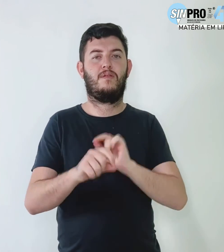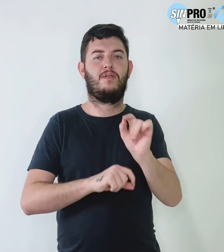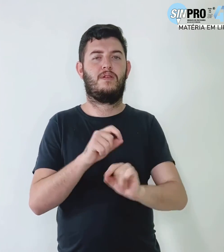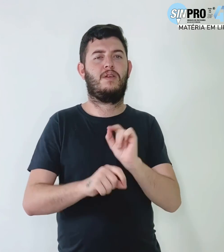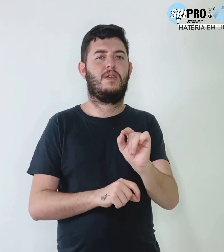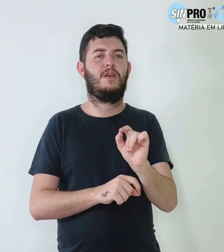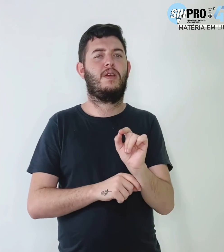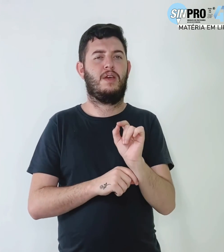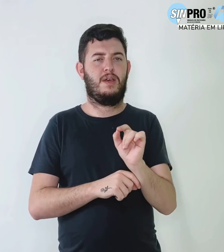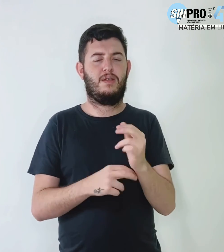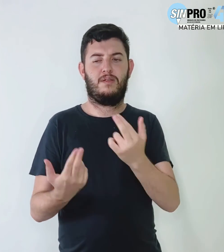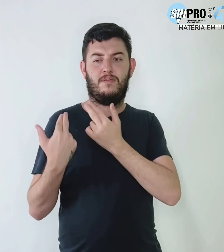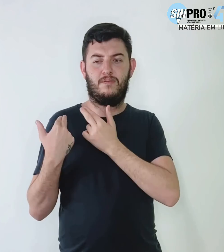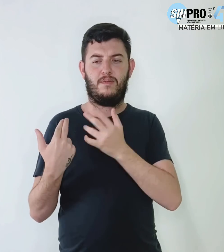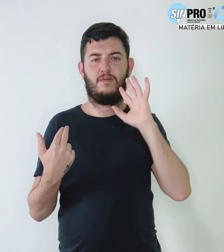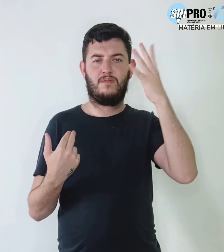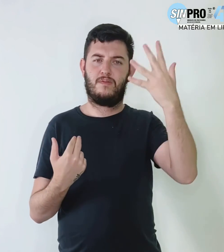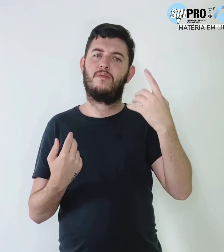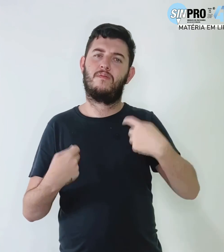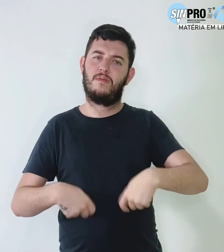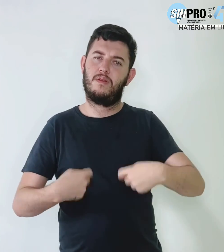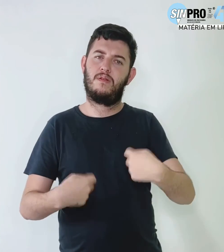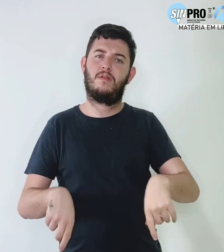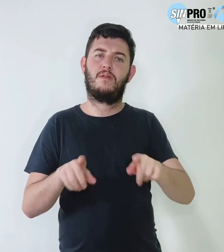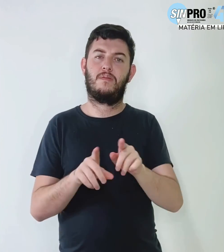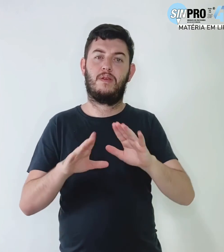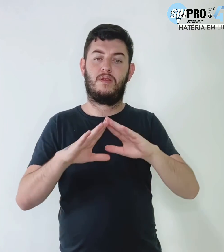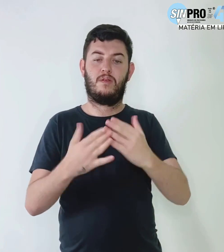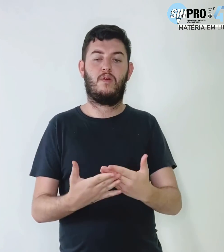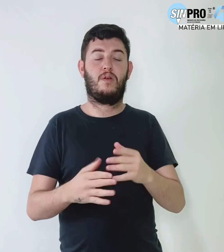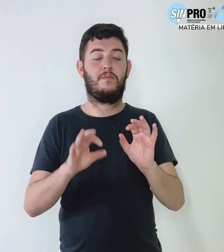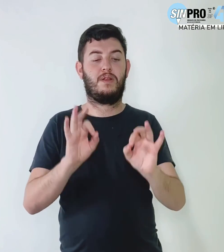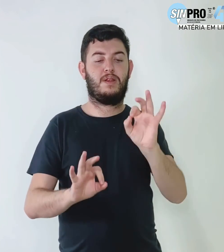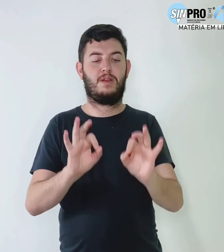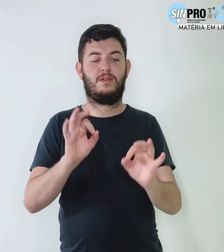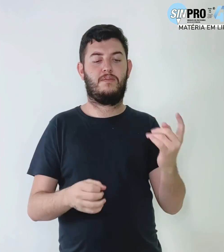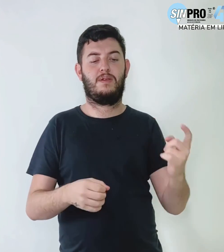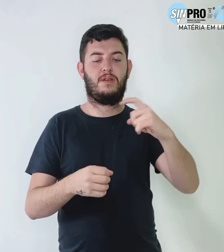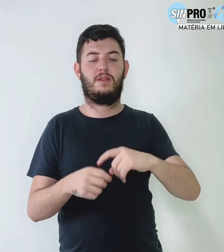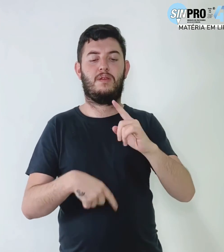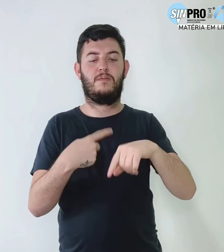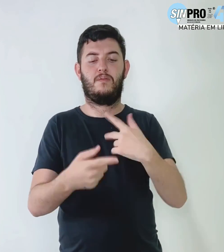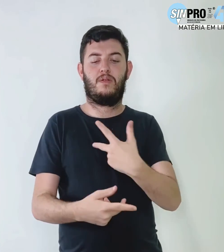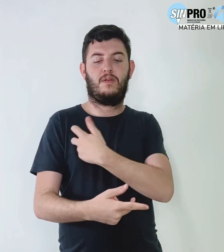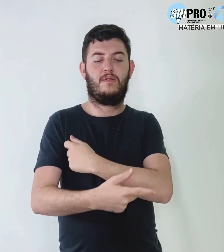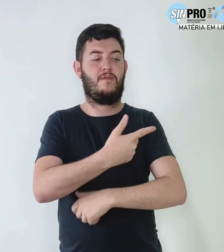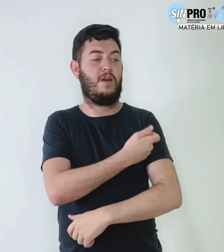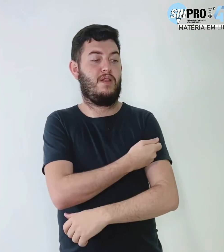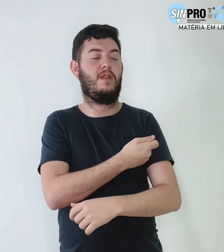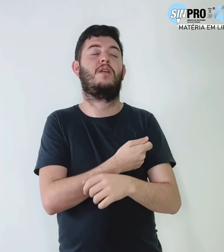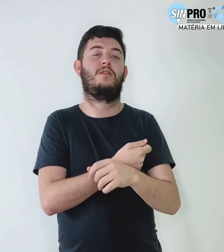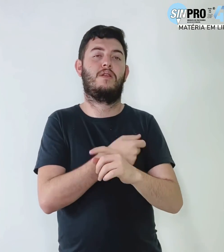as rédeas da situação. Defendemos que as escolas tenham planejamento de retorno após